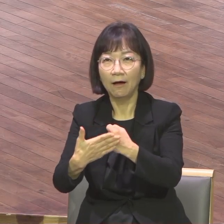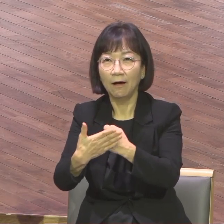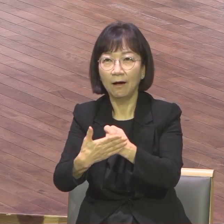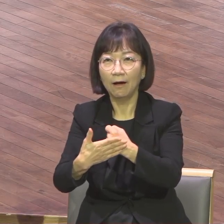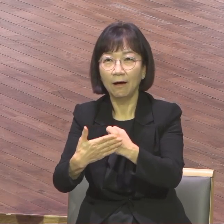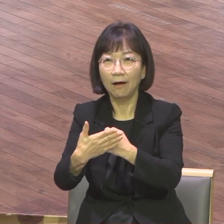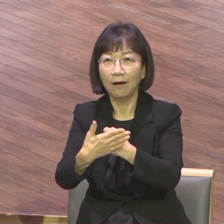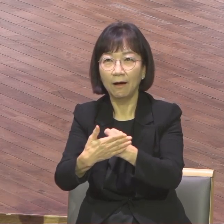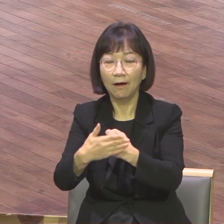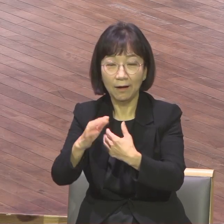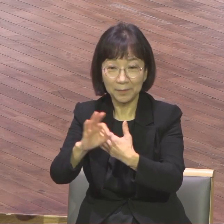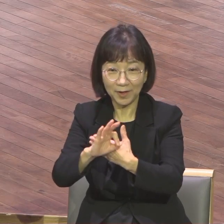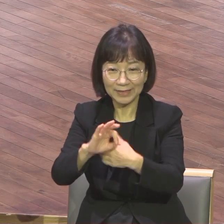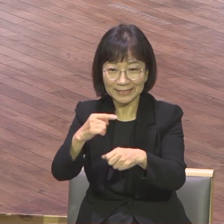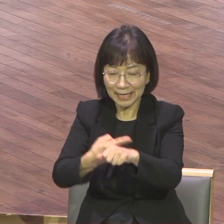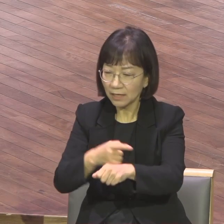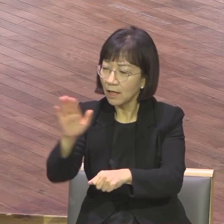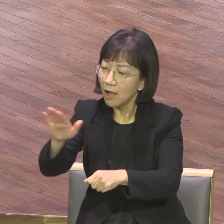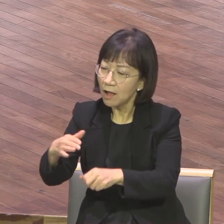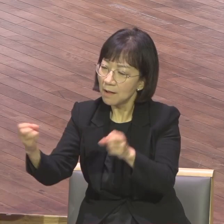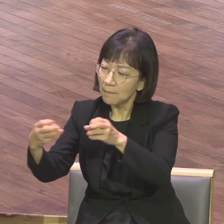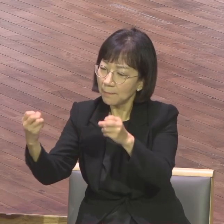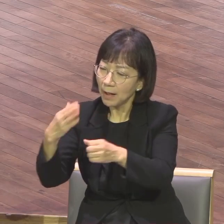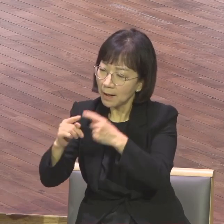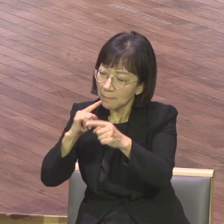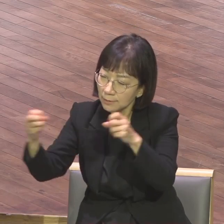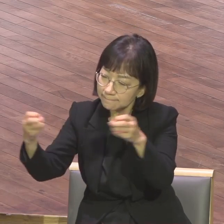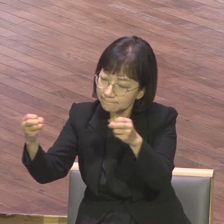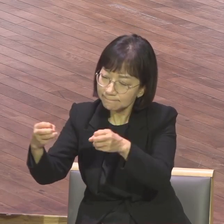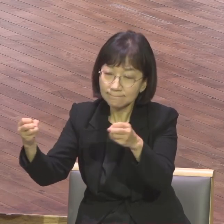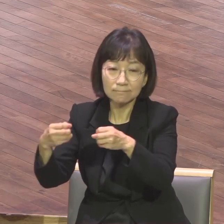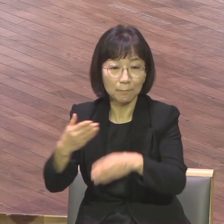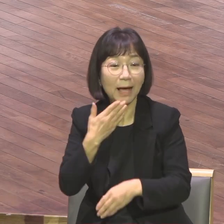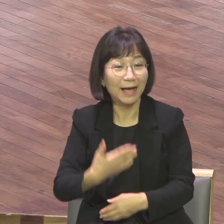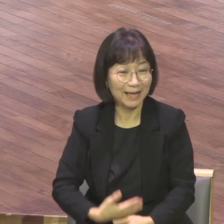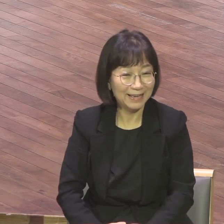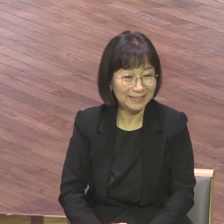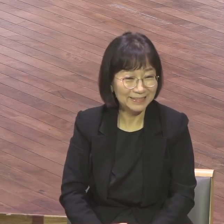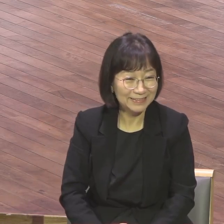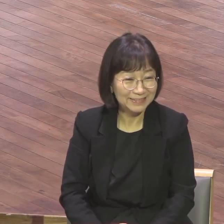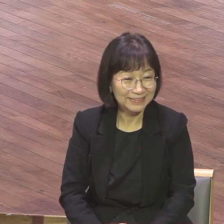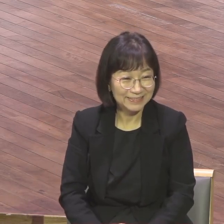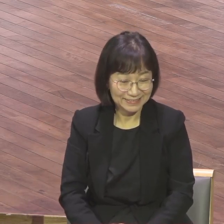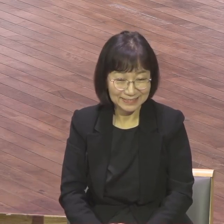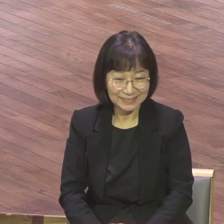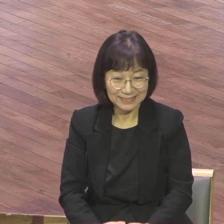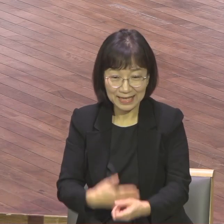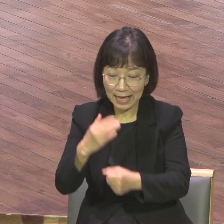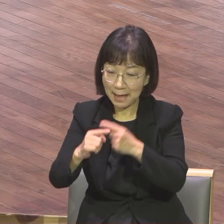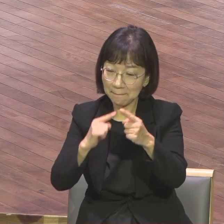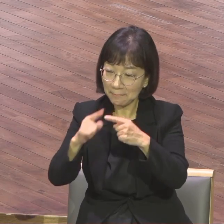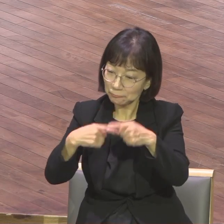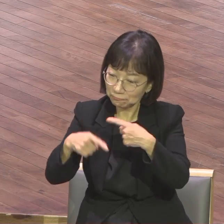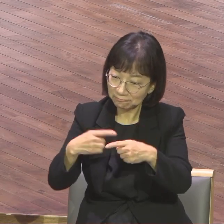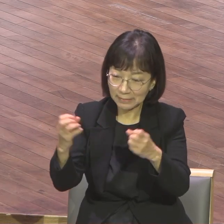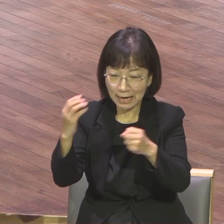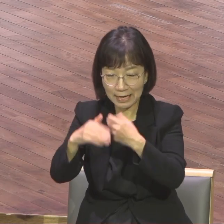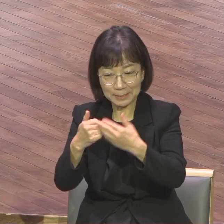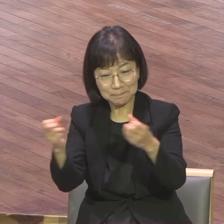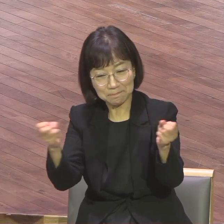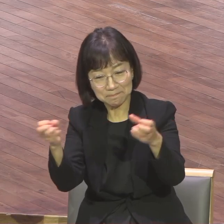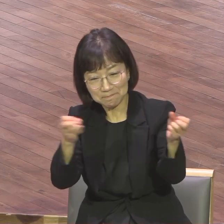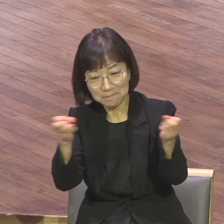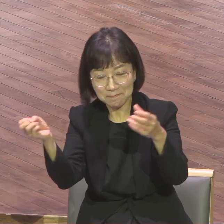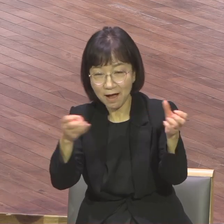자연스럽게 말씀이 흘러나오죠. 자연스럽게 나옵니다. 뭐 그 어려운 거 하나도 없어요. 은혜를 받는